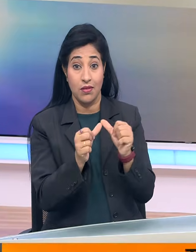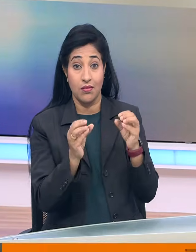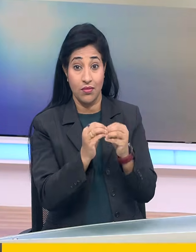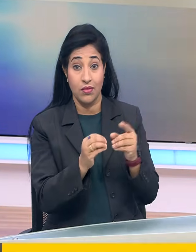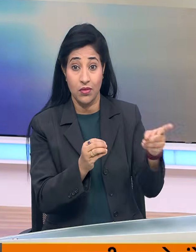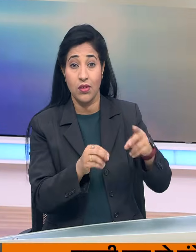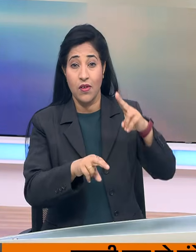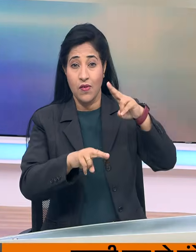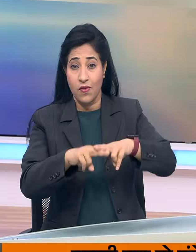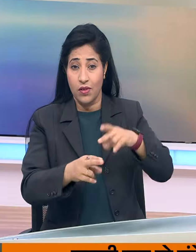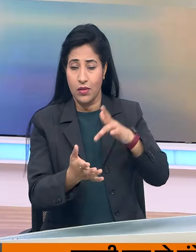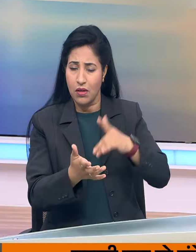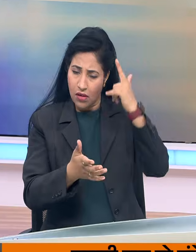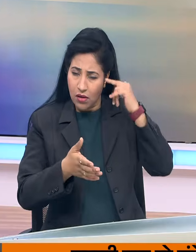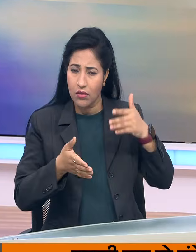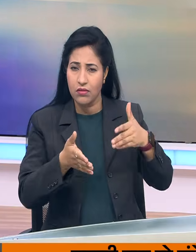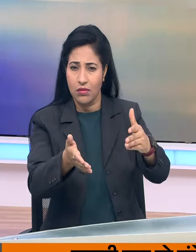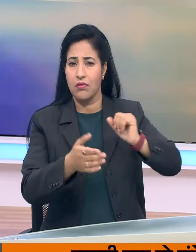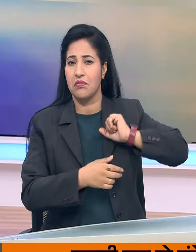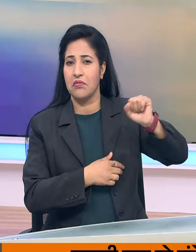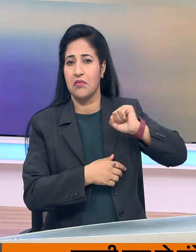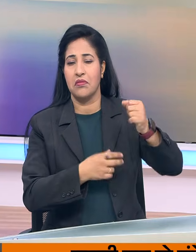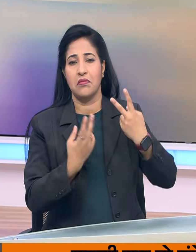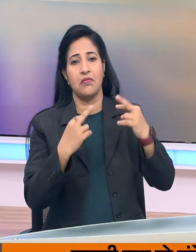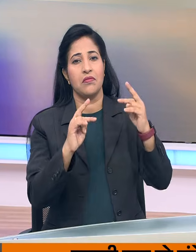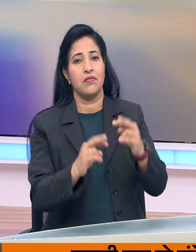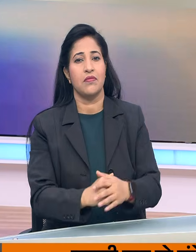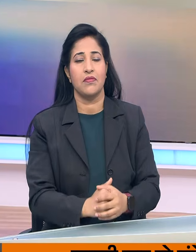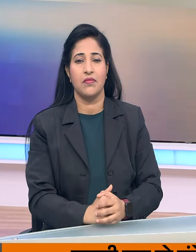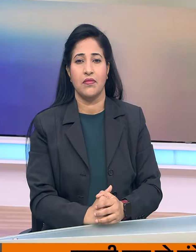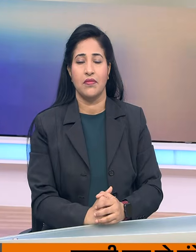ने फाल्टा में रोड शो किया।